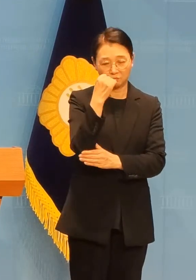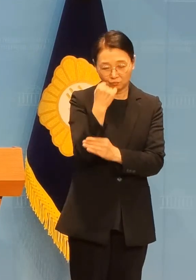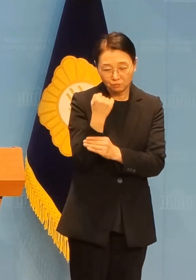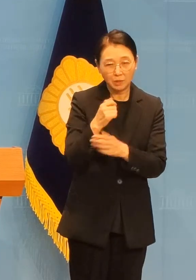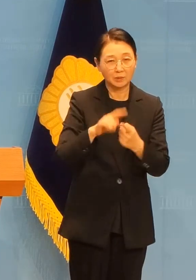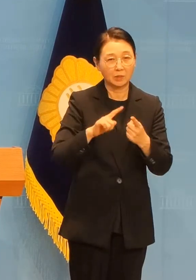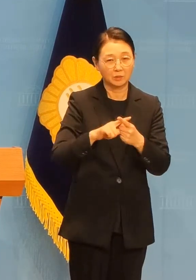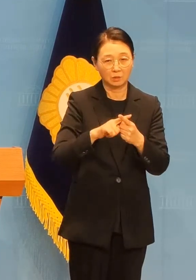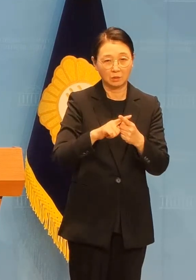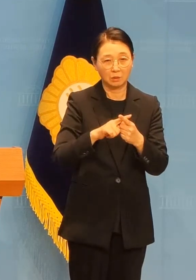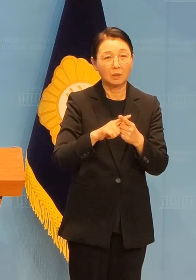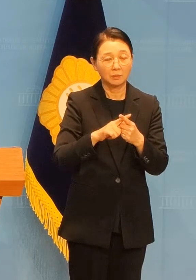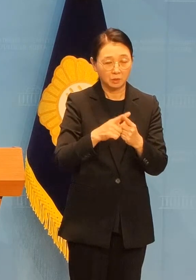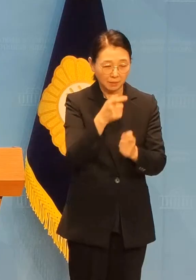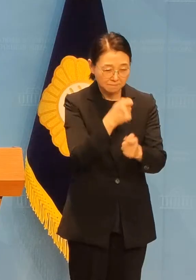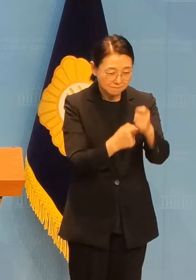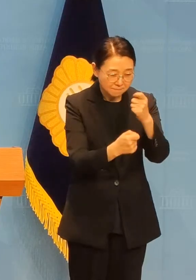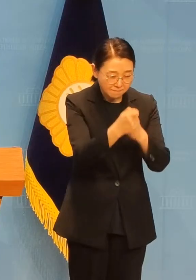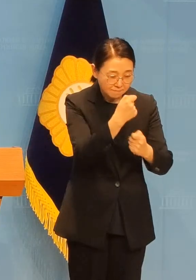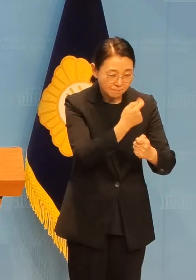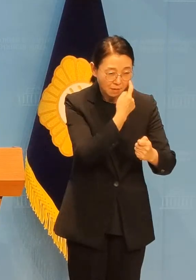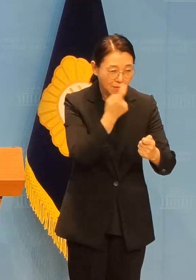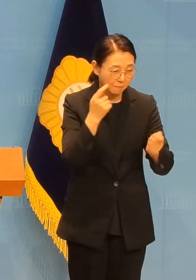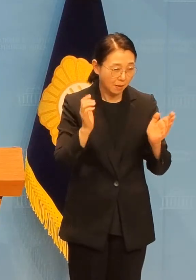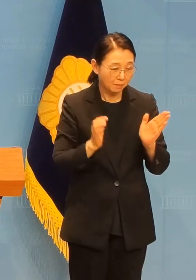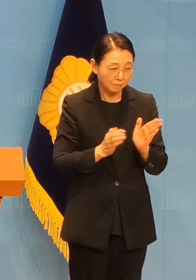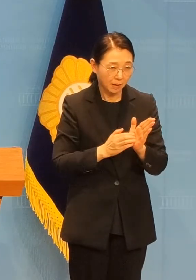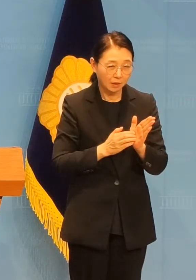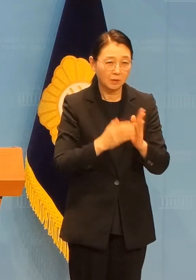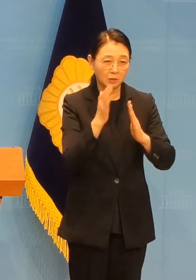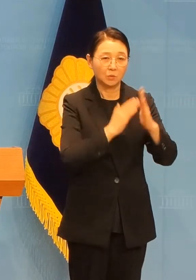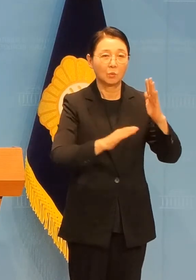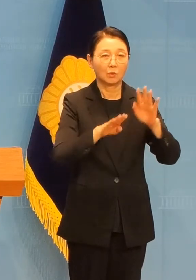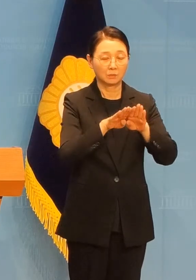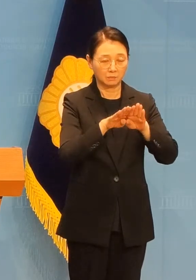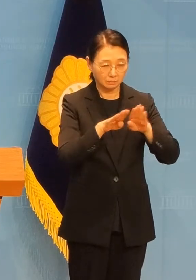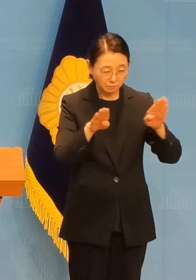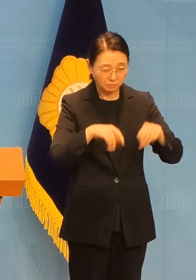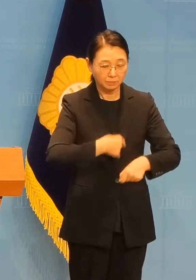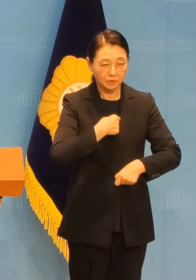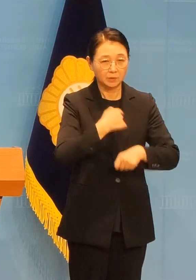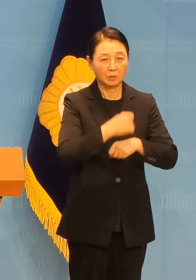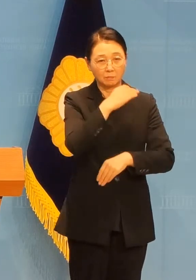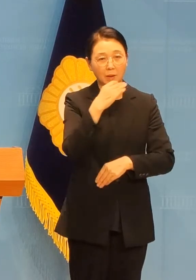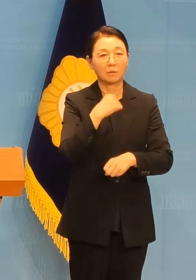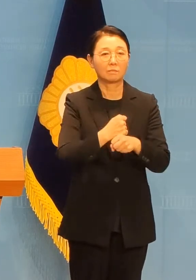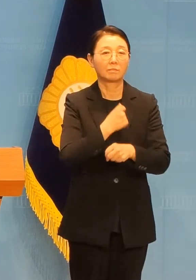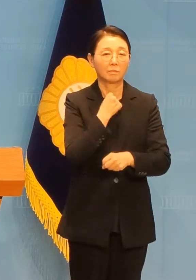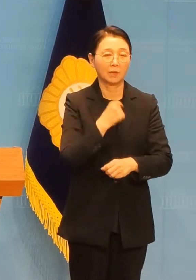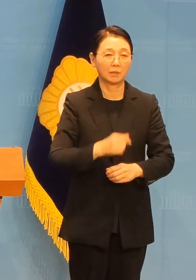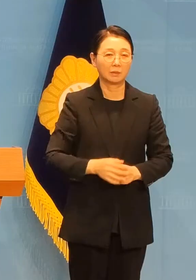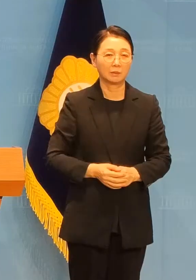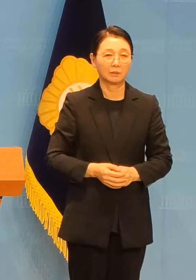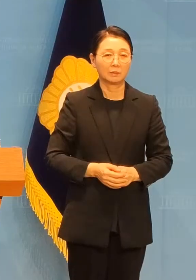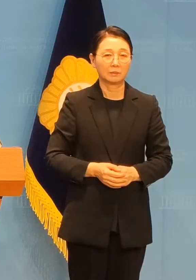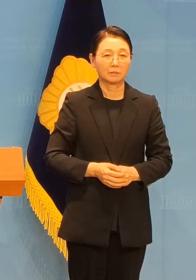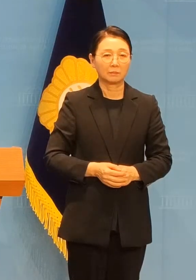카르텔의 실체를 파헤쳐 무너진 공정과 정의를 바로 세우겠습니다.